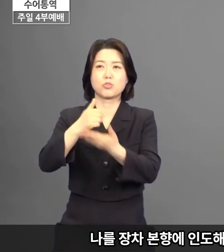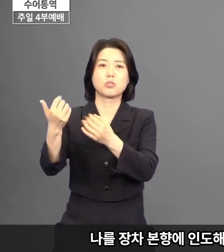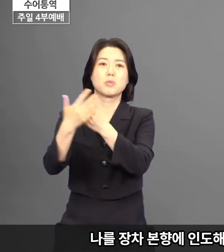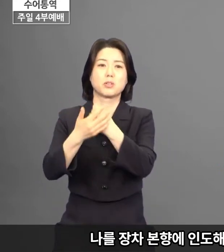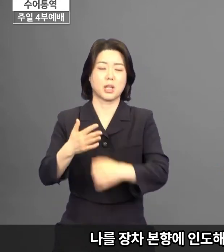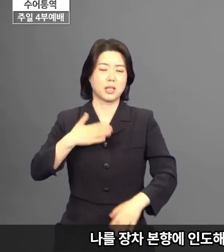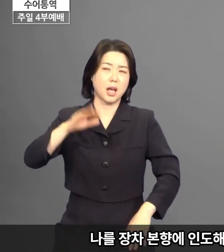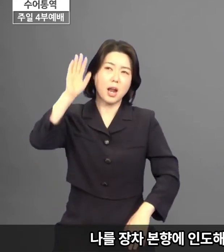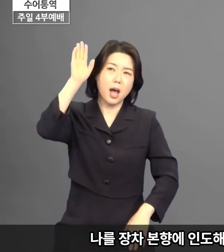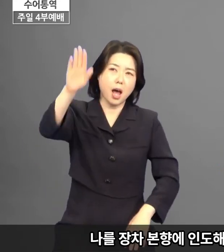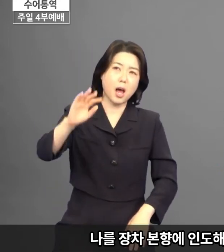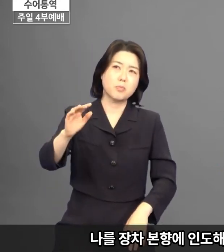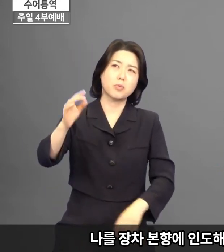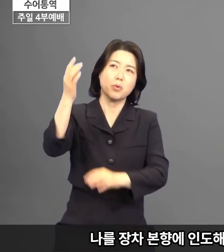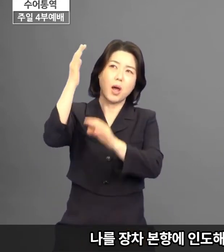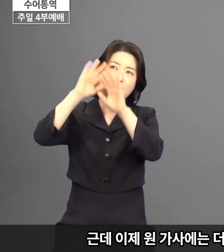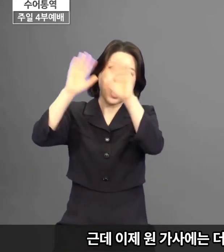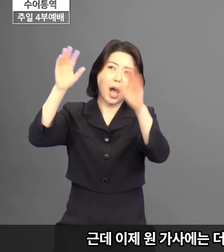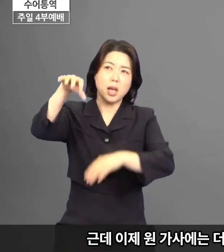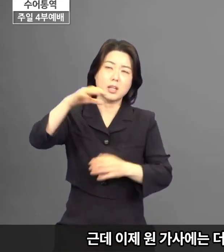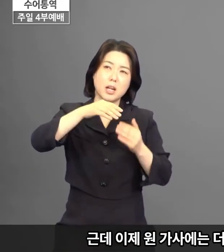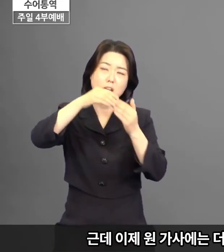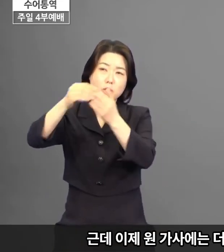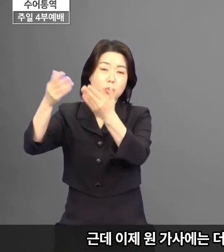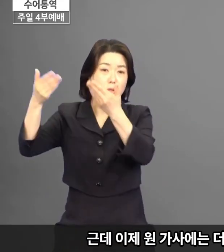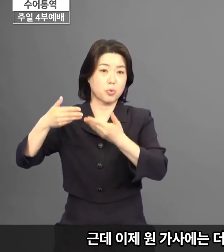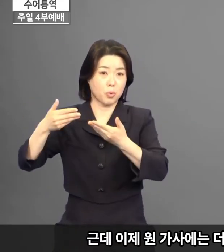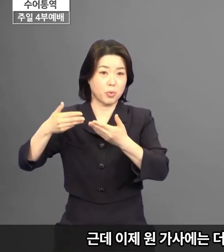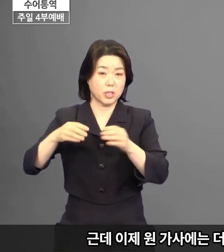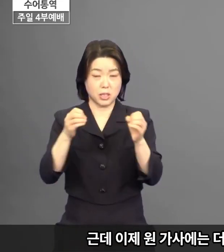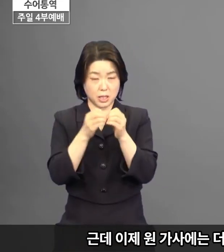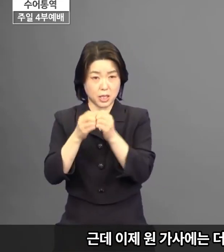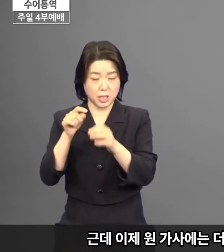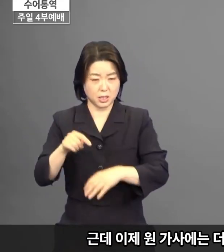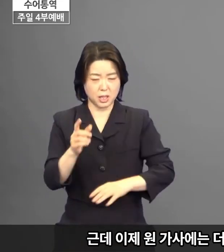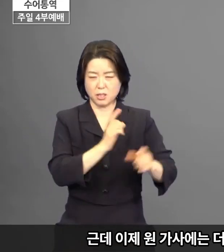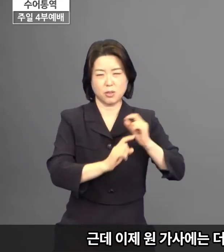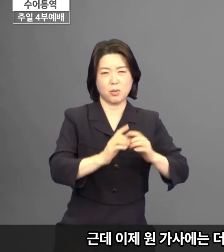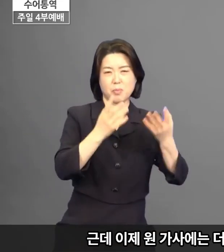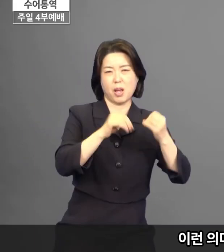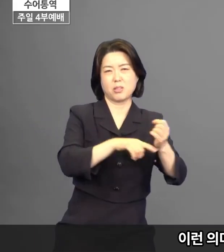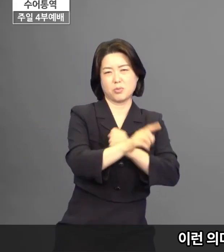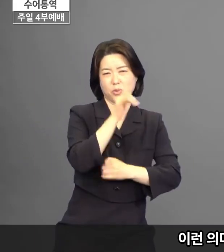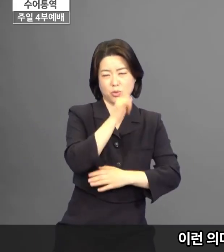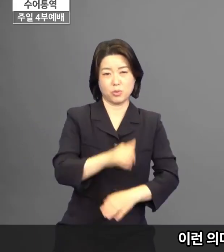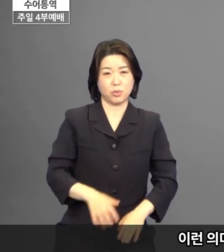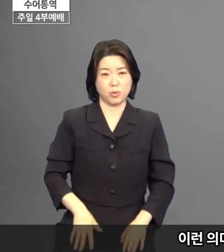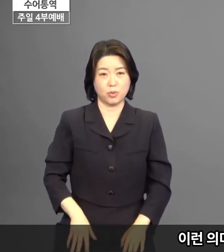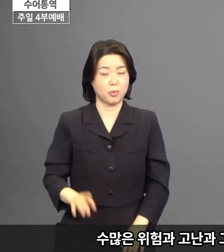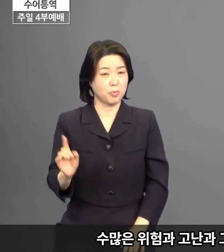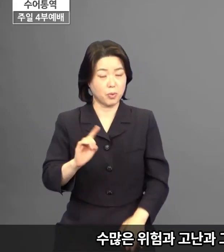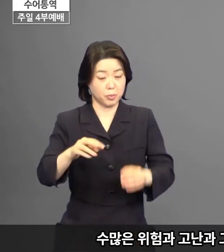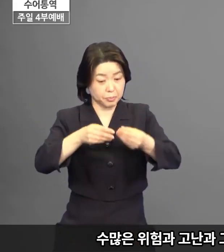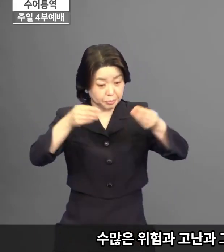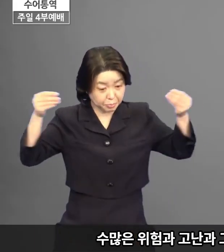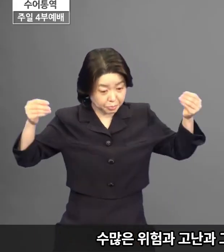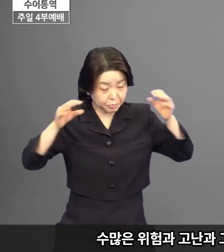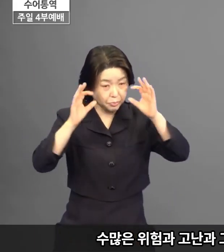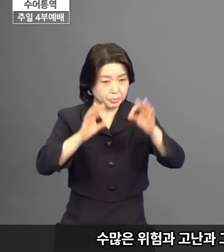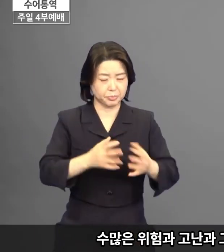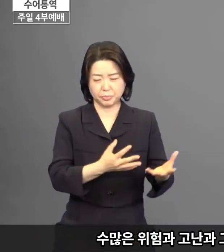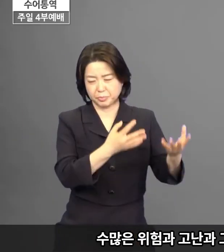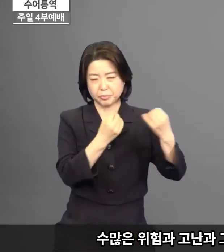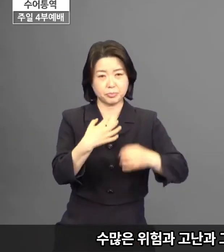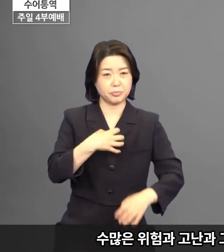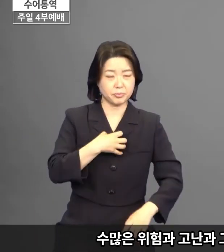번영에 인도해 주시리. 이렇게 고백했는데, 근데 이제 원문 가사에는 더 많은 의미가 담겨 있습니다. 이런 의미가 있어요. 수많은